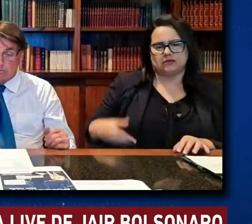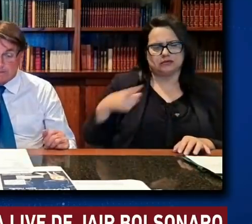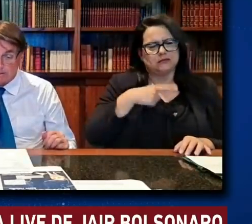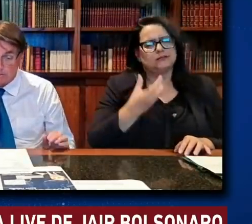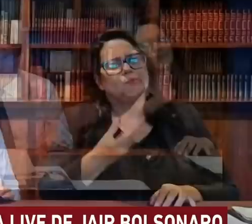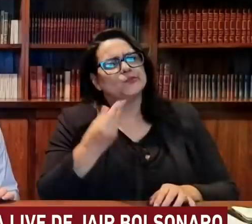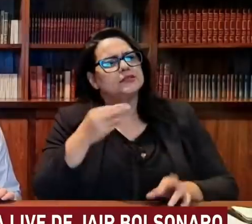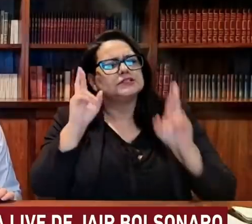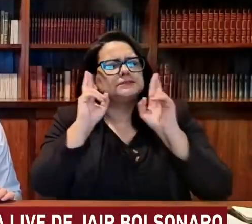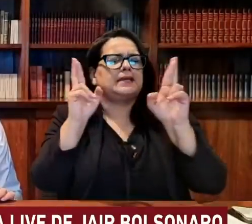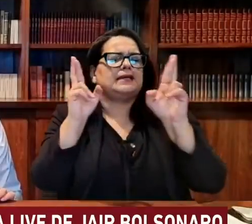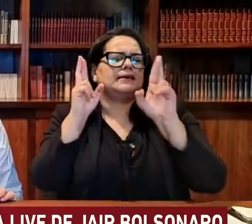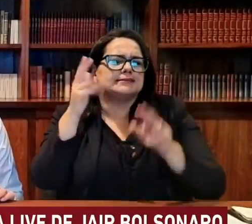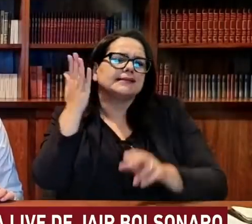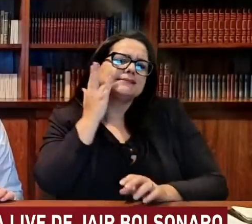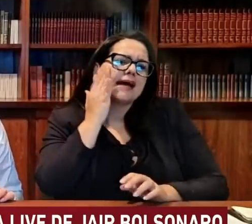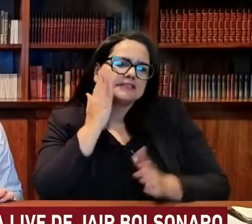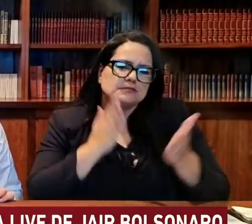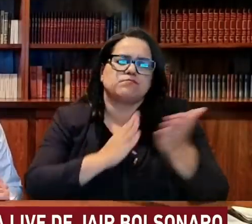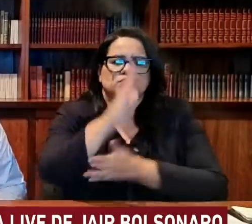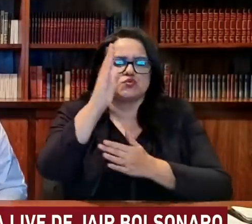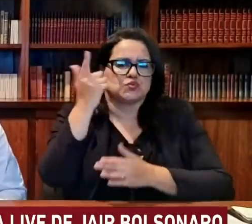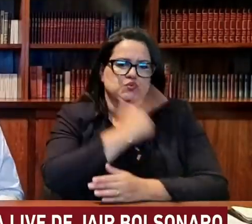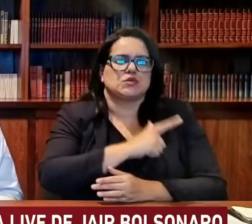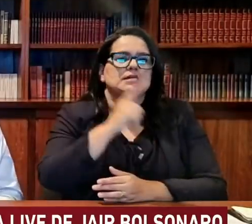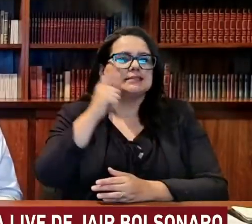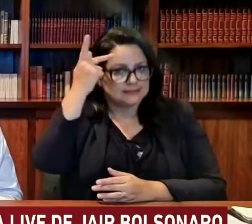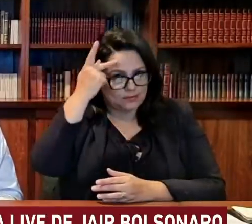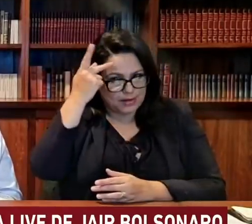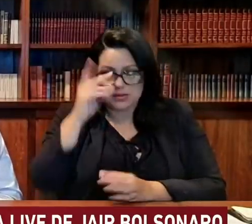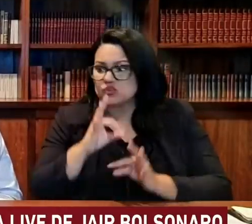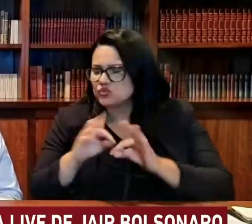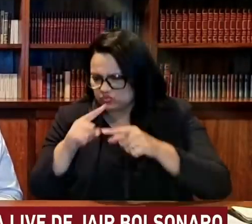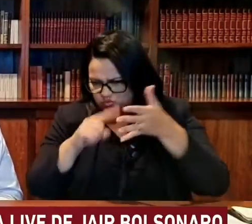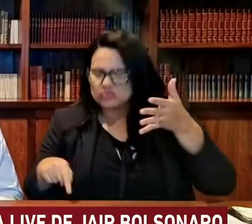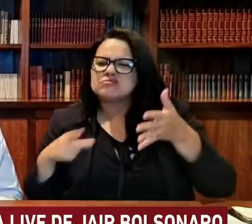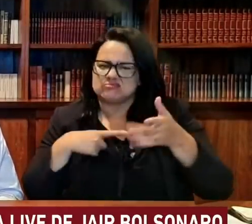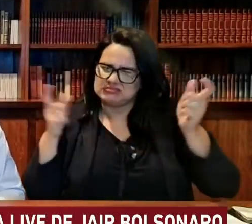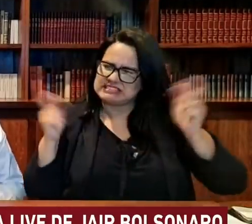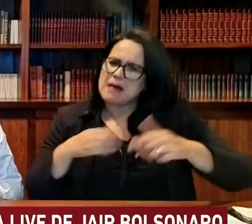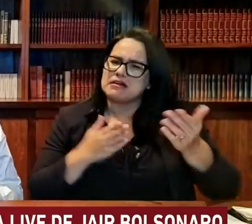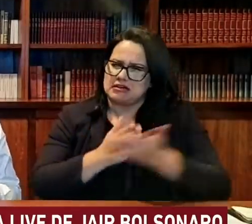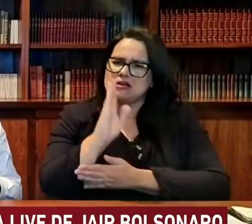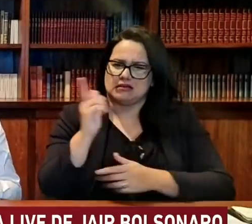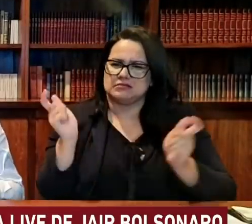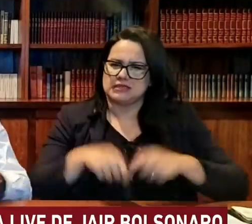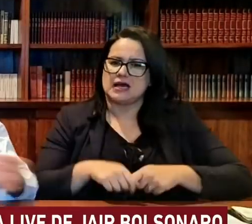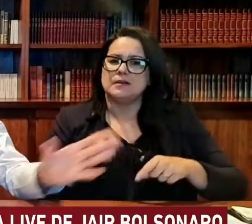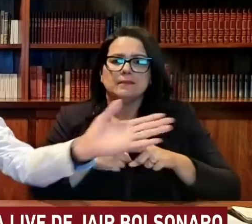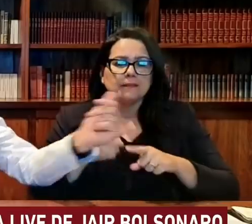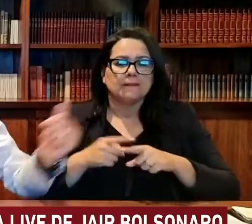esperança no Tarcísio em São Paulo, mas de todos esses aqui, realmente tem chance de se eleger, porque ele sai